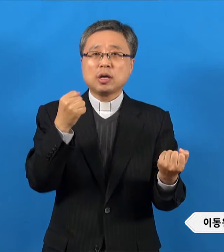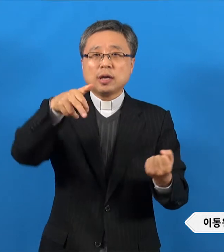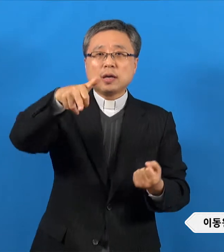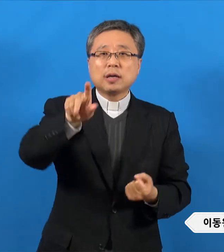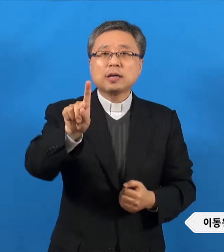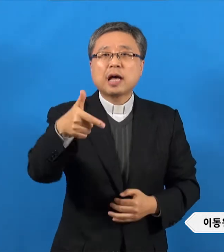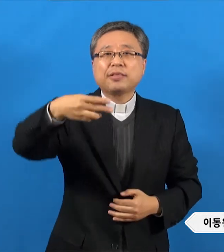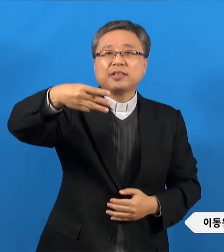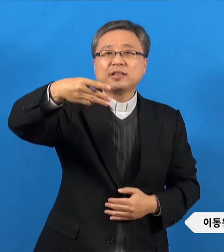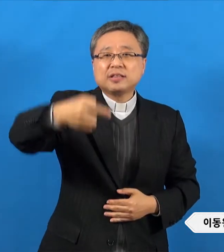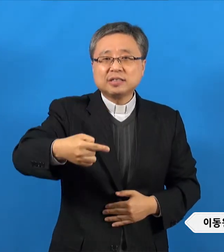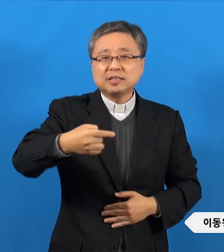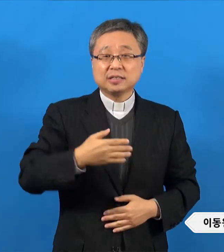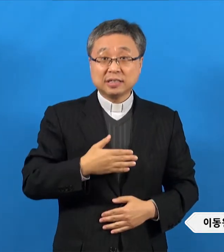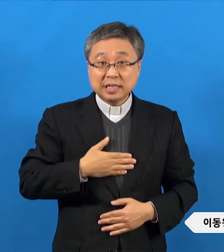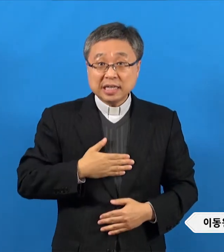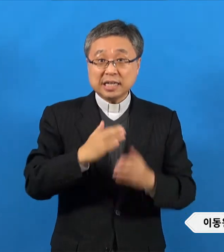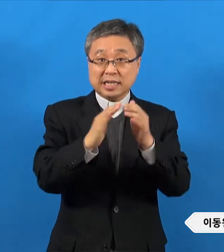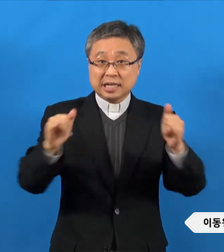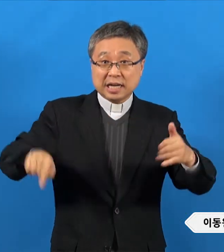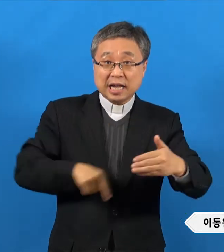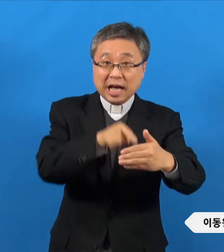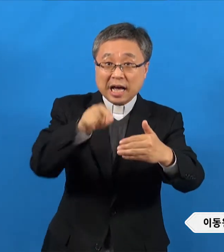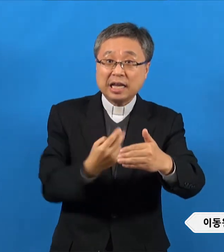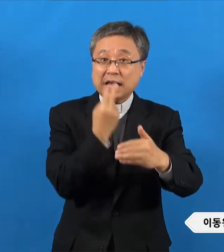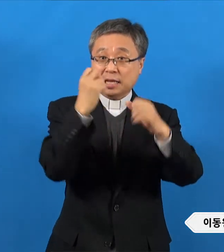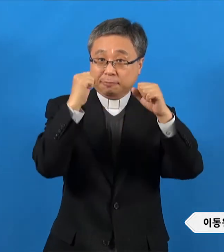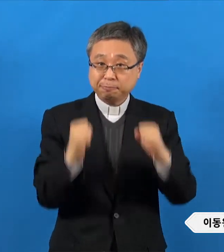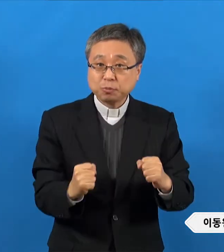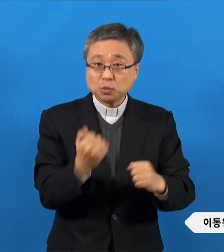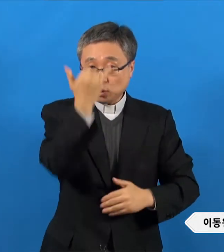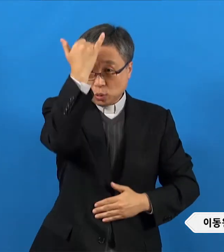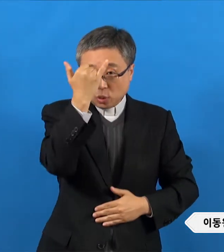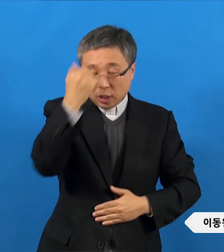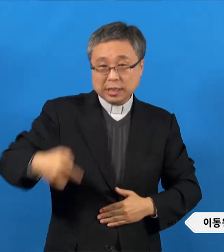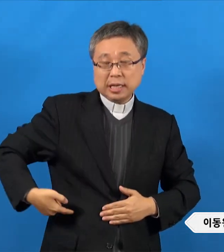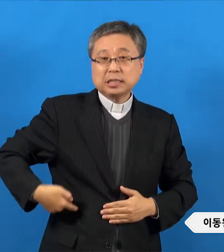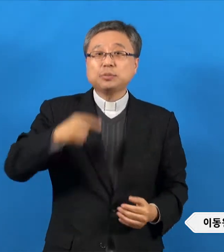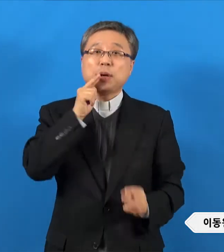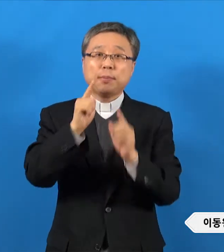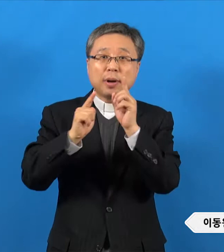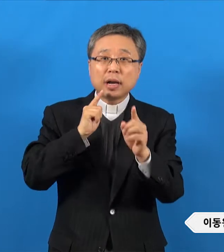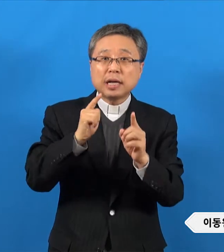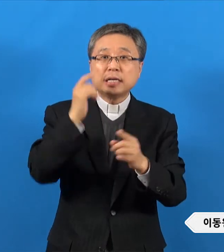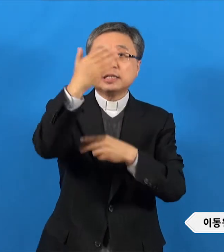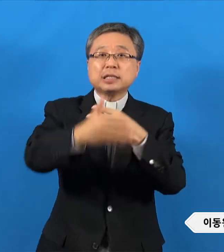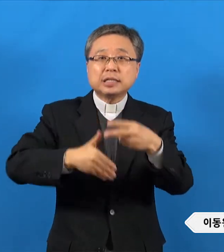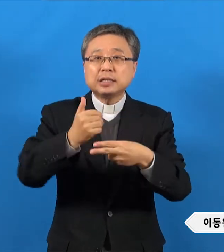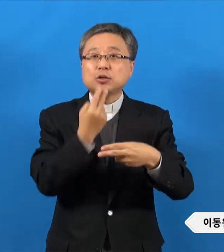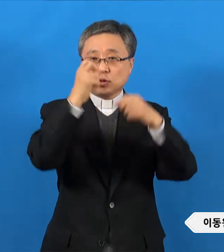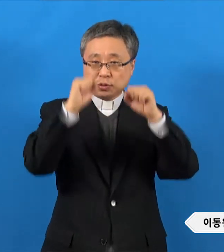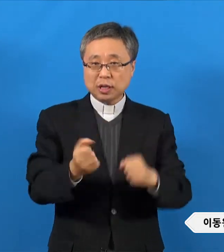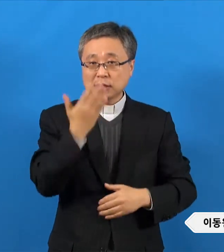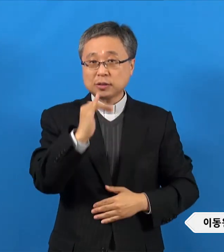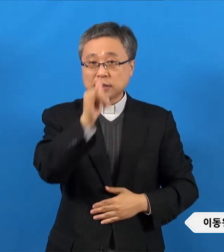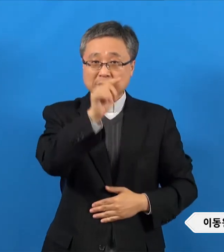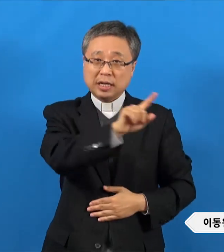칸트는 인간 안에 내재하는 도덕적 양심이야말로 신이 존재할 수 있는 가장 중요한 근거가